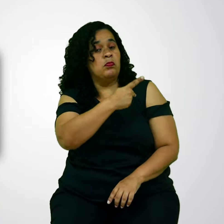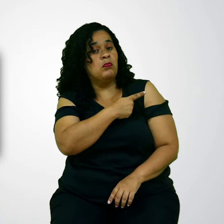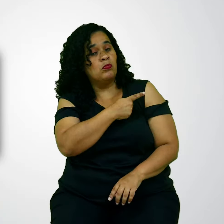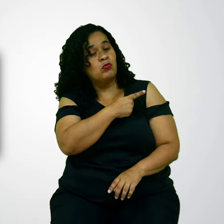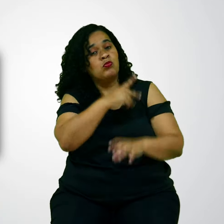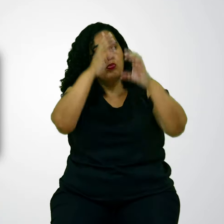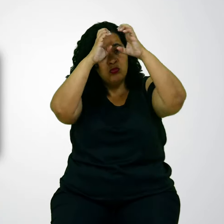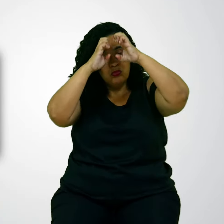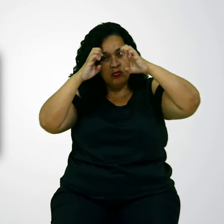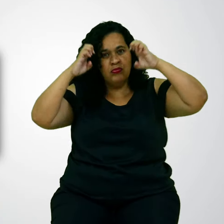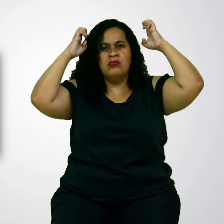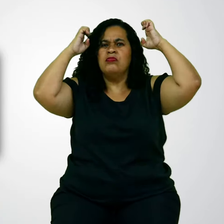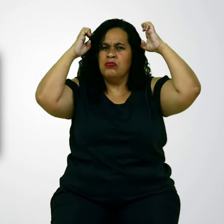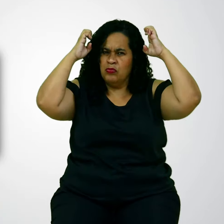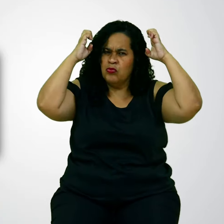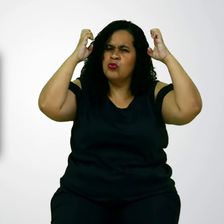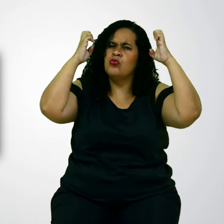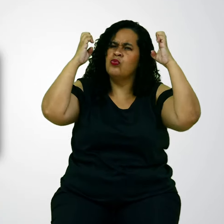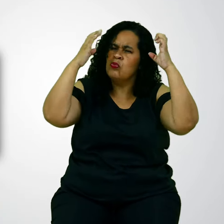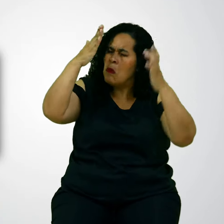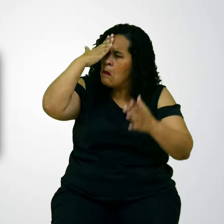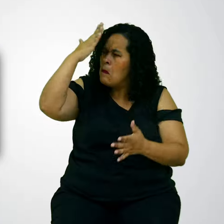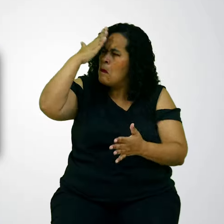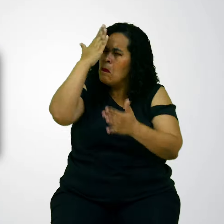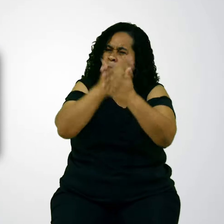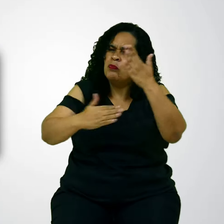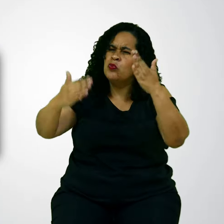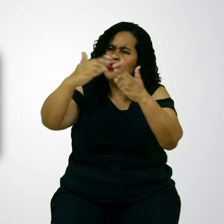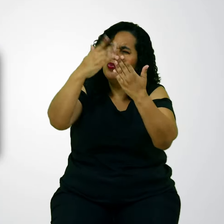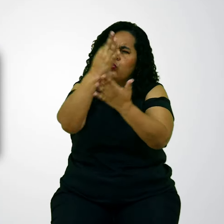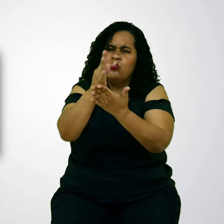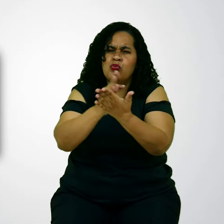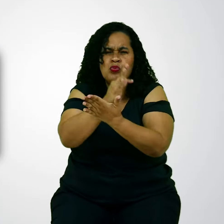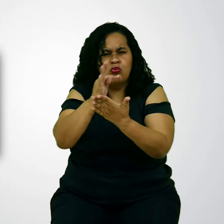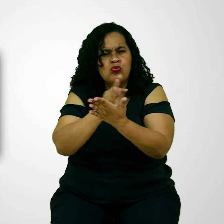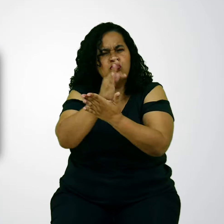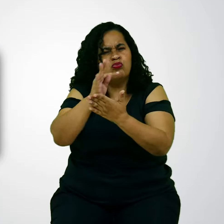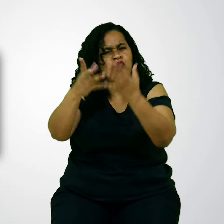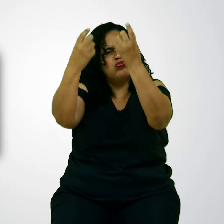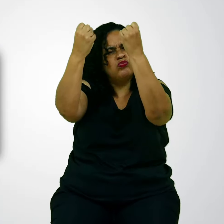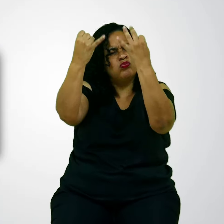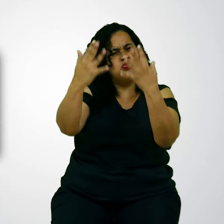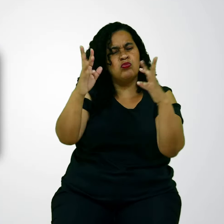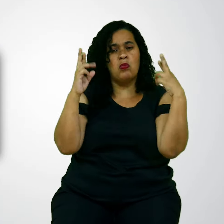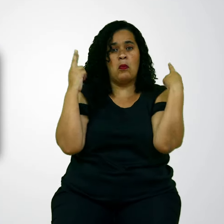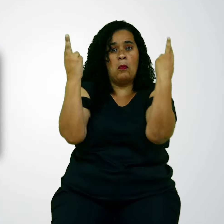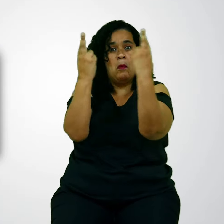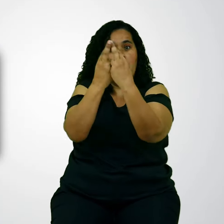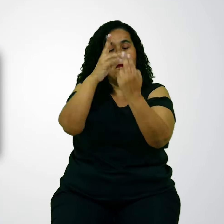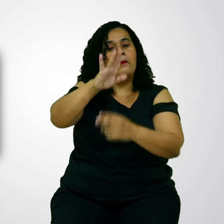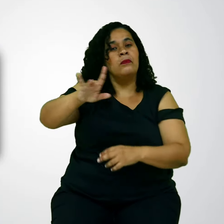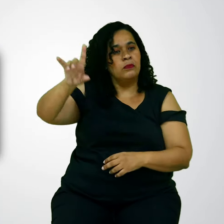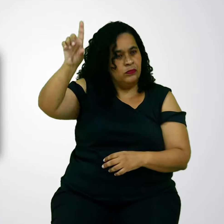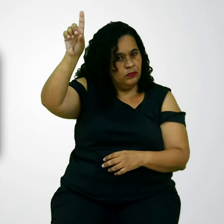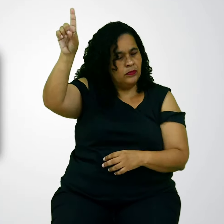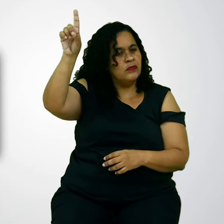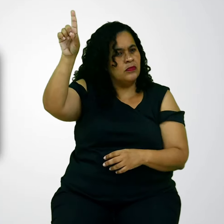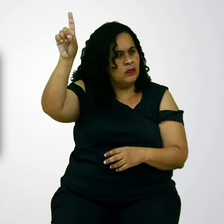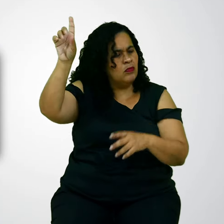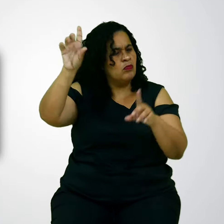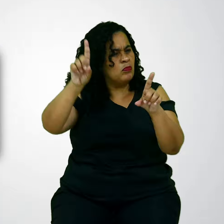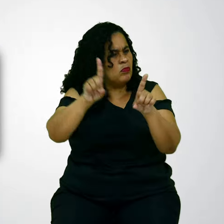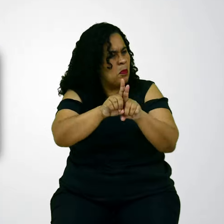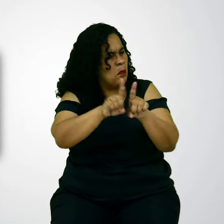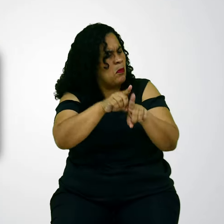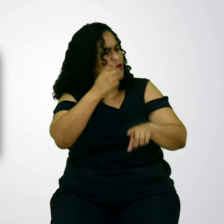um banho teológico, ele falou sobre o reino de Deus. E um dos pontos que ele tocou é que o